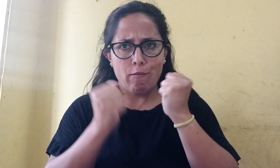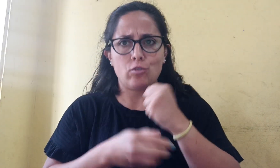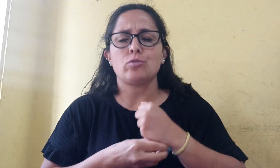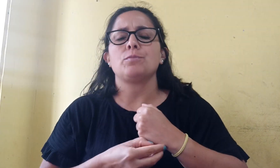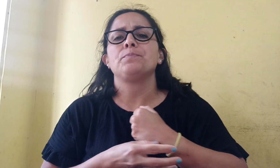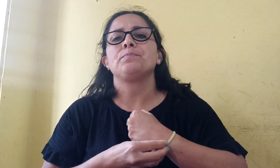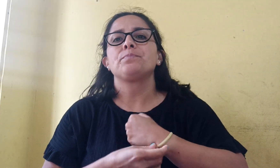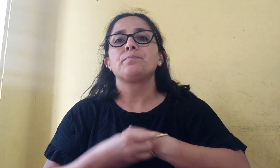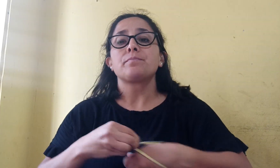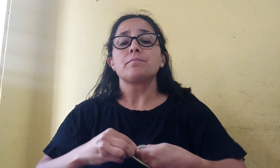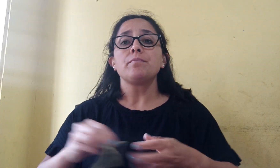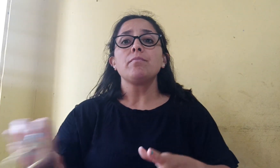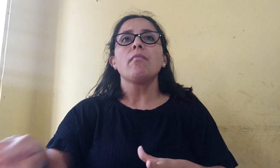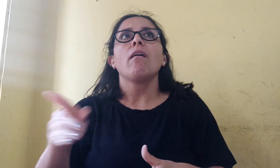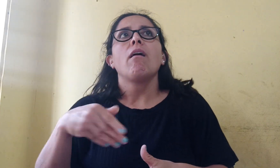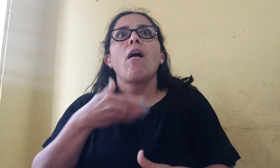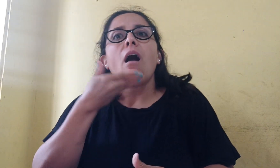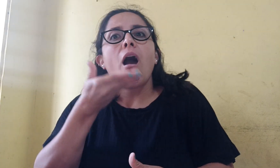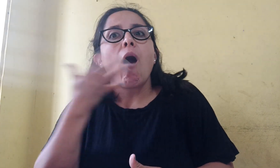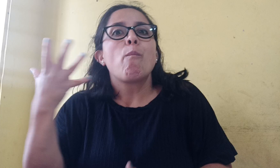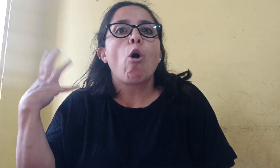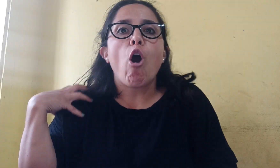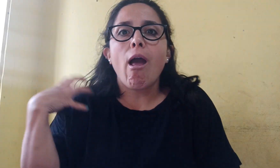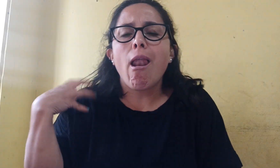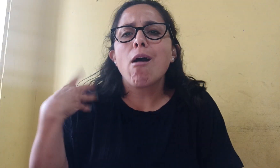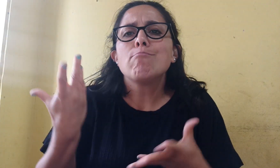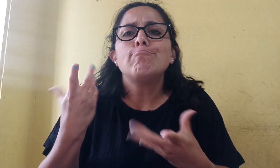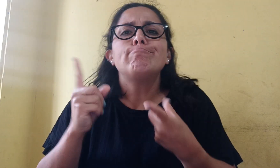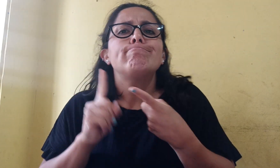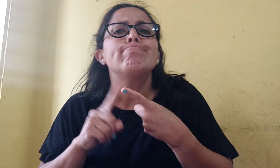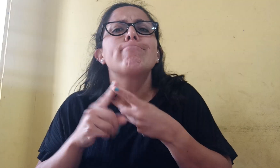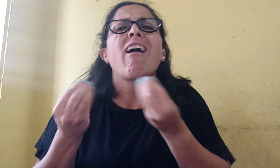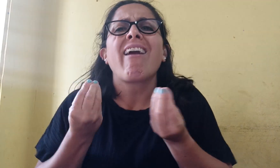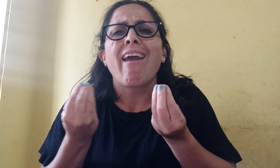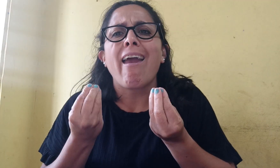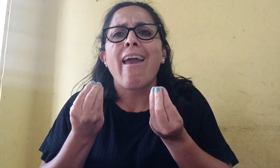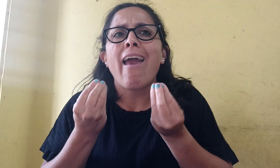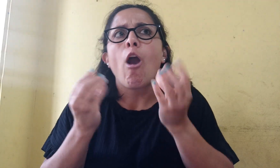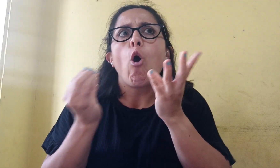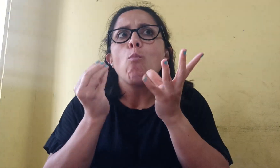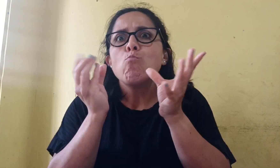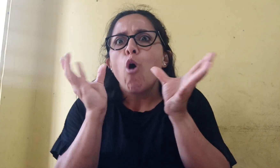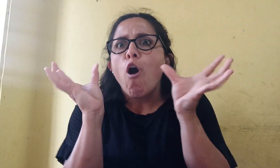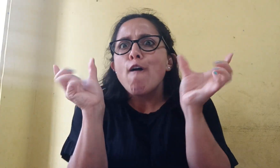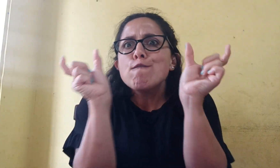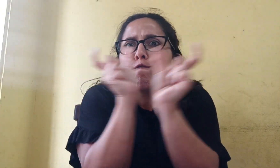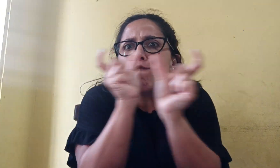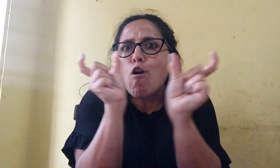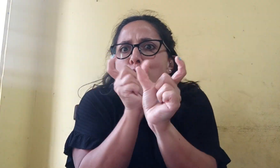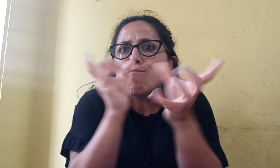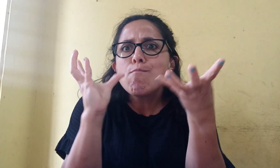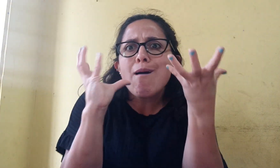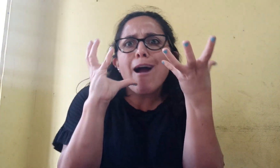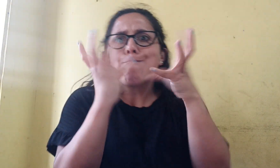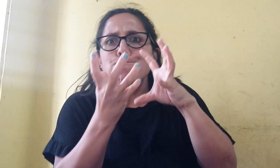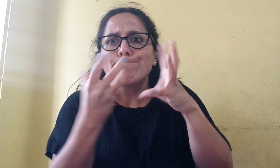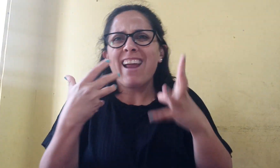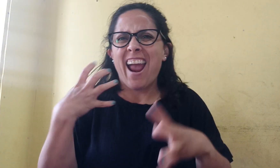Bueno, cuando hablo de generalidades me refiero que vamos a ver la estructura general del sistema nervioso, las funciones del